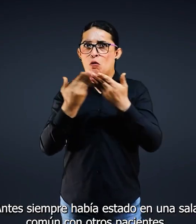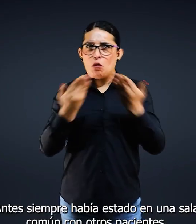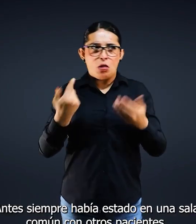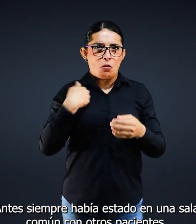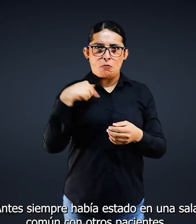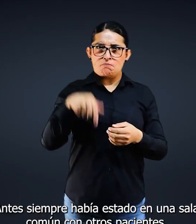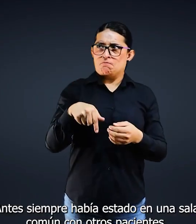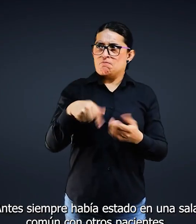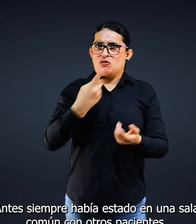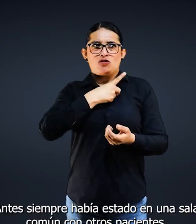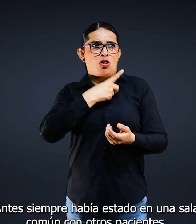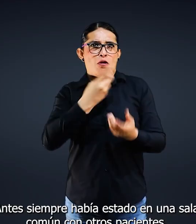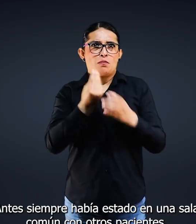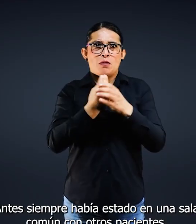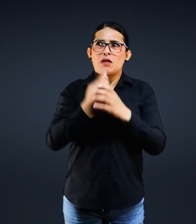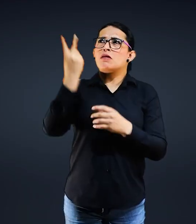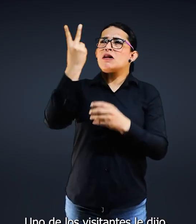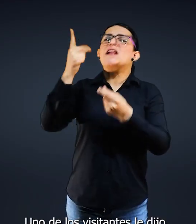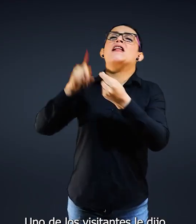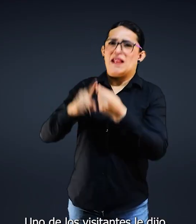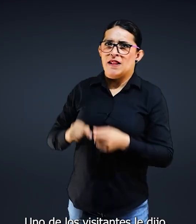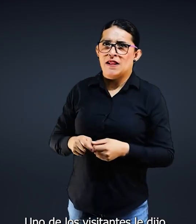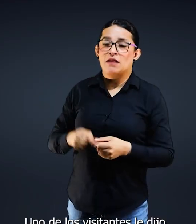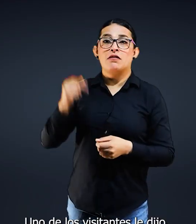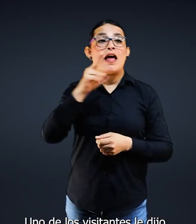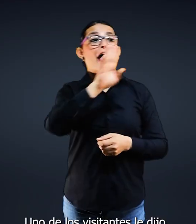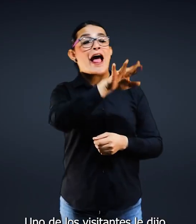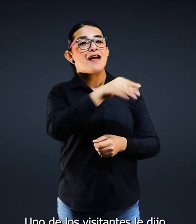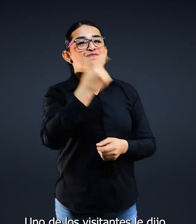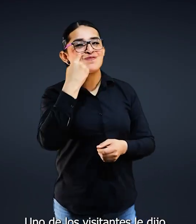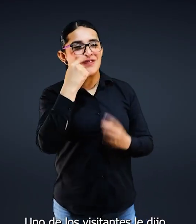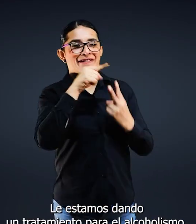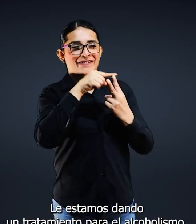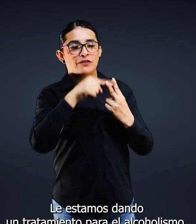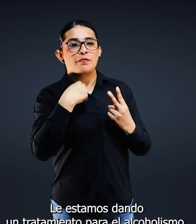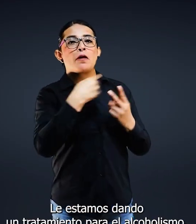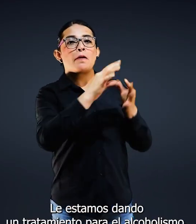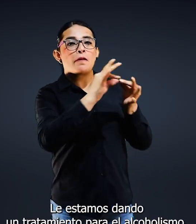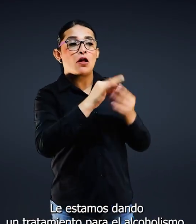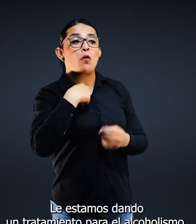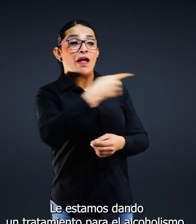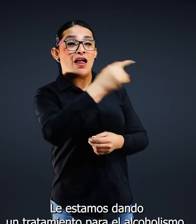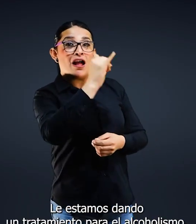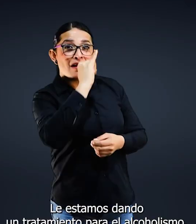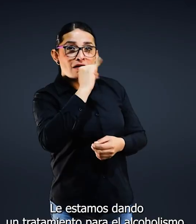en una sala común con otros pacientes. Uno de los visitantes le dijo: le estamos dando un tratamiento para el